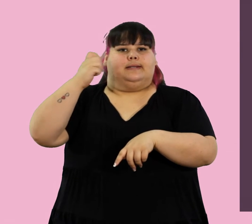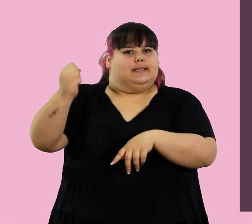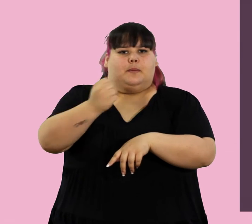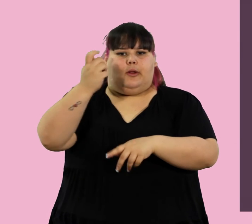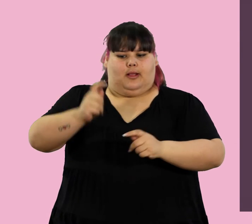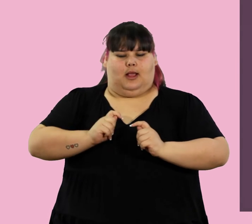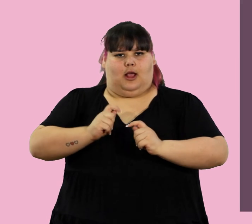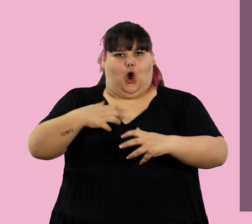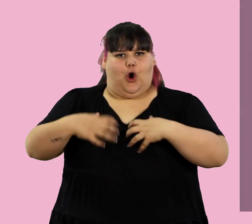órganos.